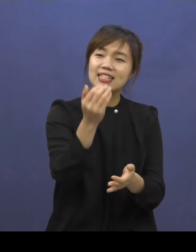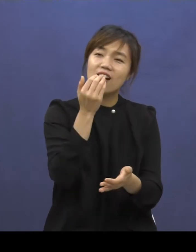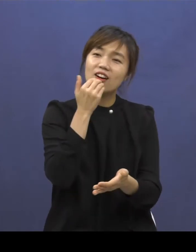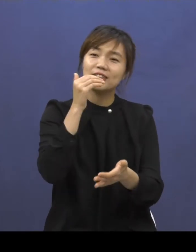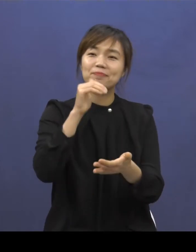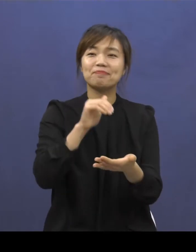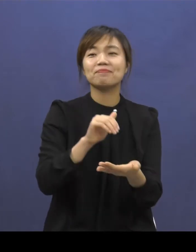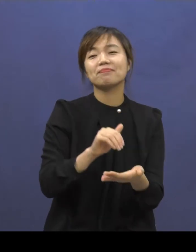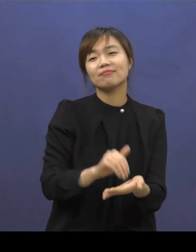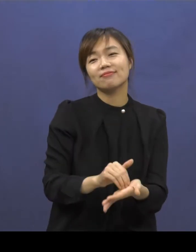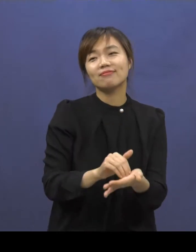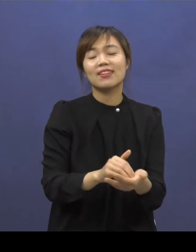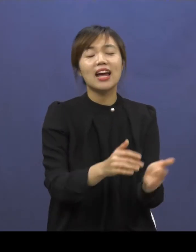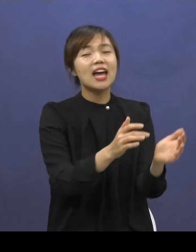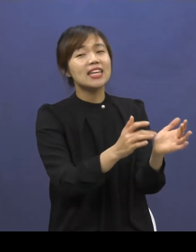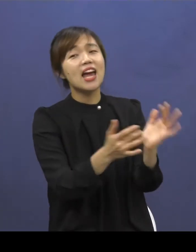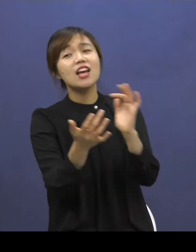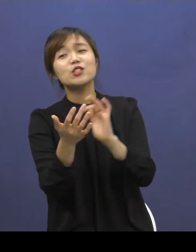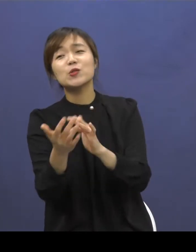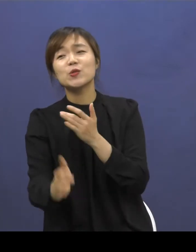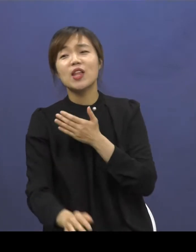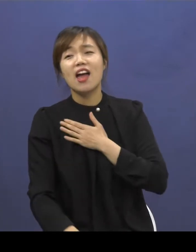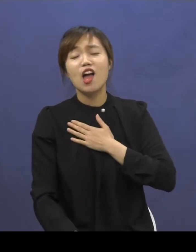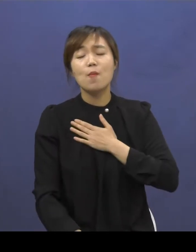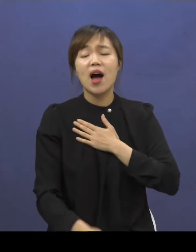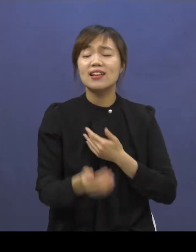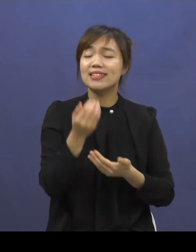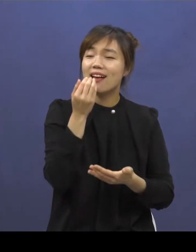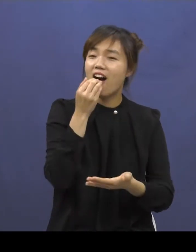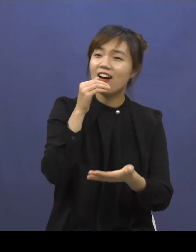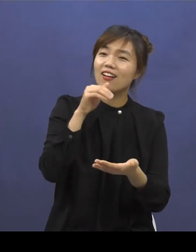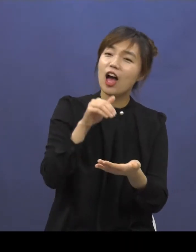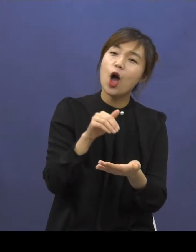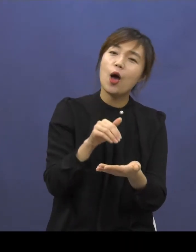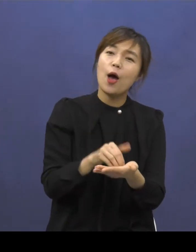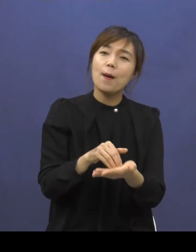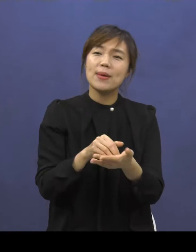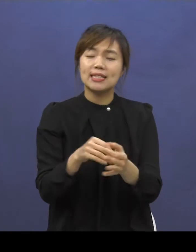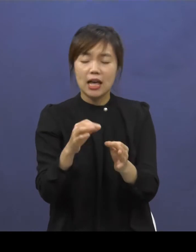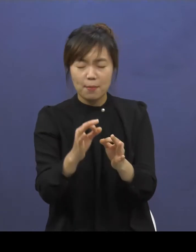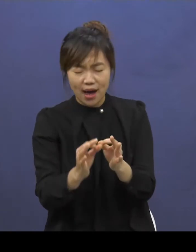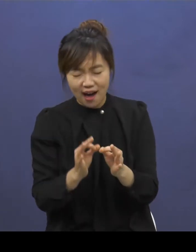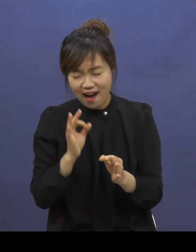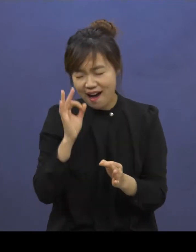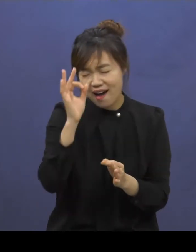반성 예수 내 반성 만세